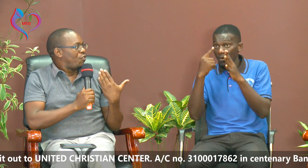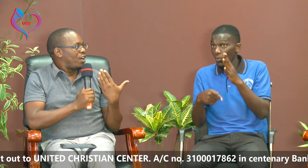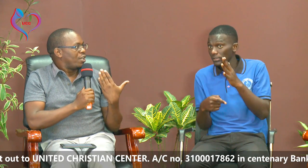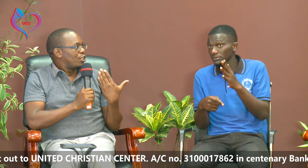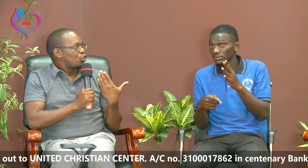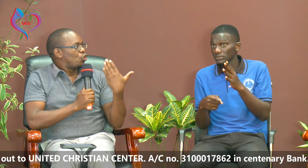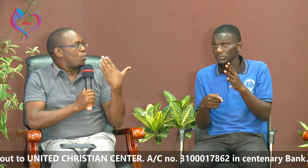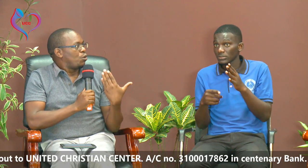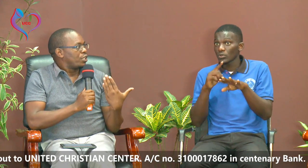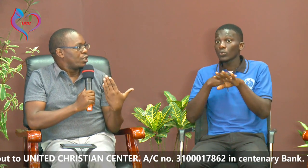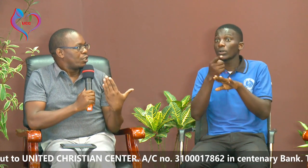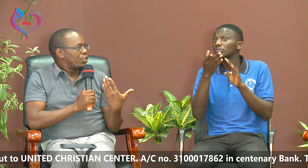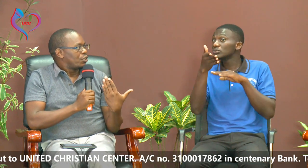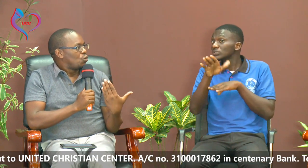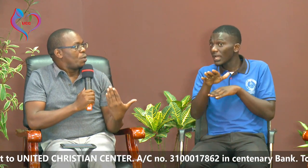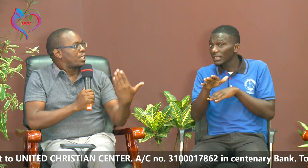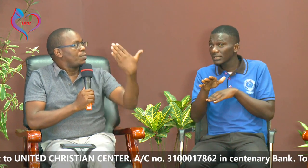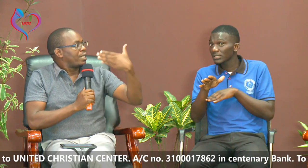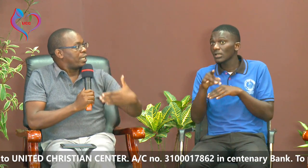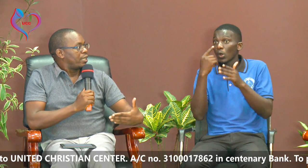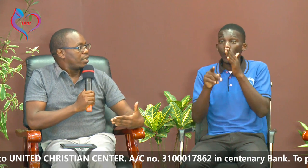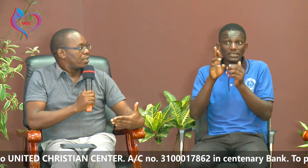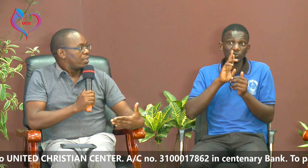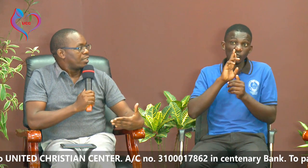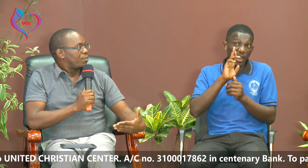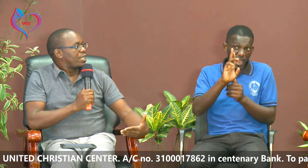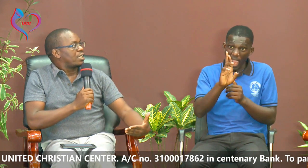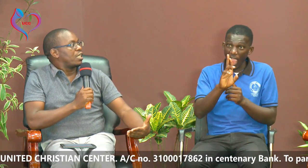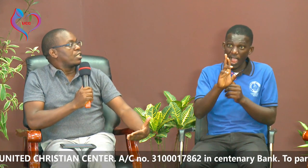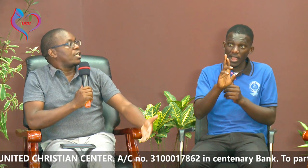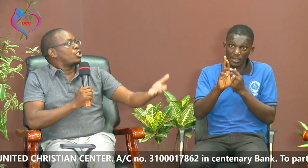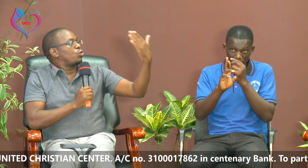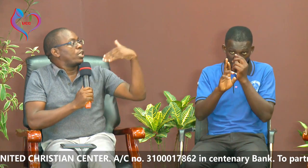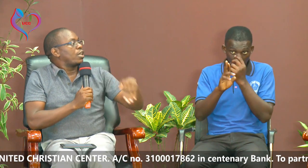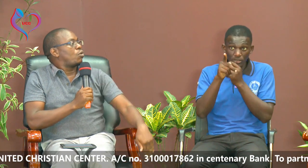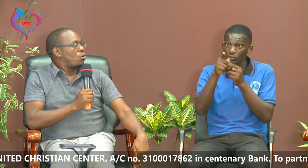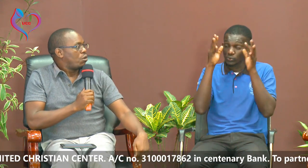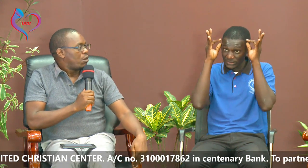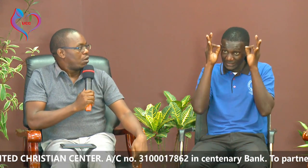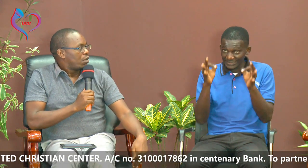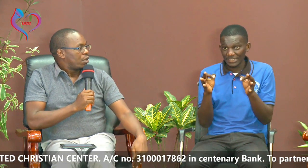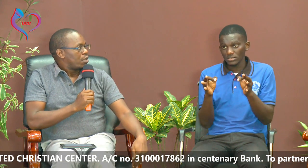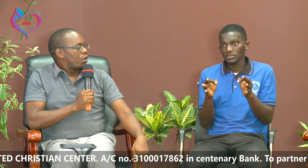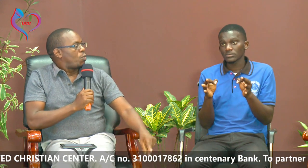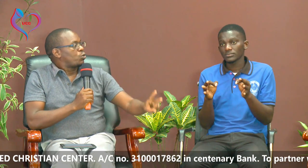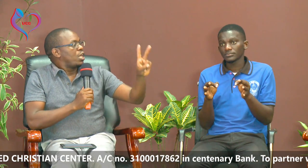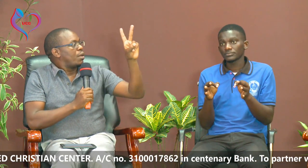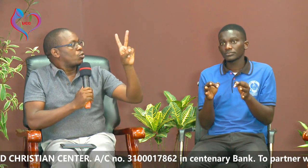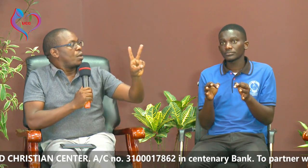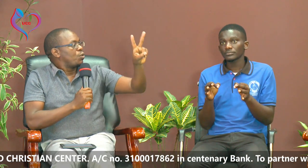bobofa choboli goba wachibadde tebali ate teri achi kuteekako yes lwakuba tuina abantu ba